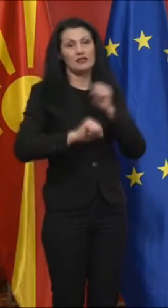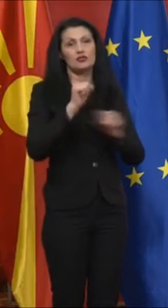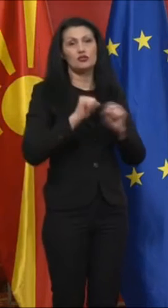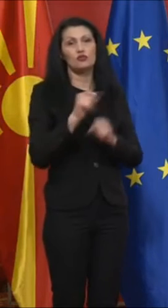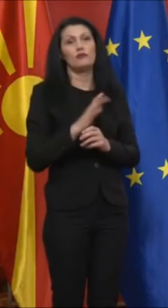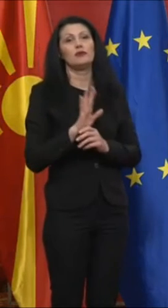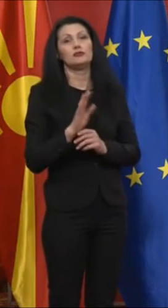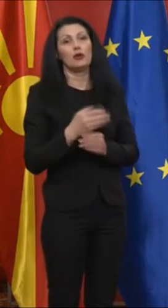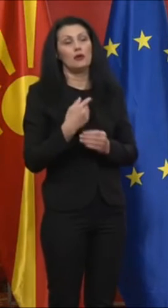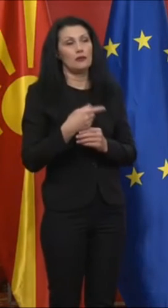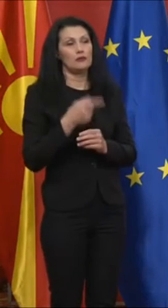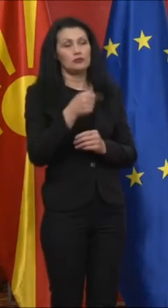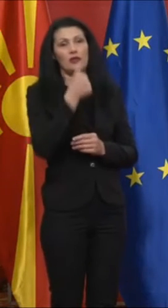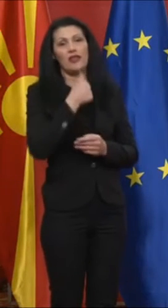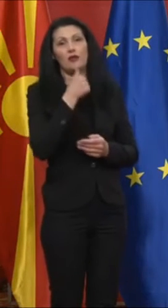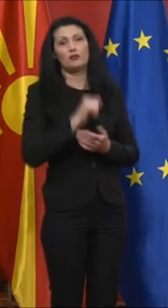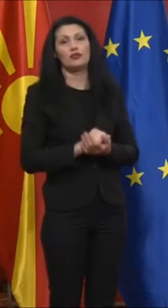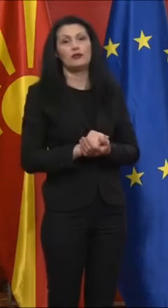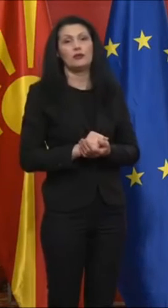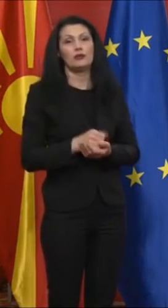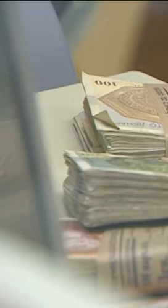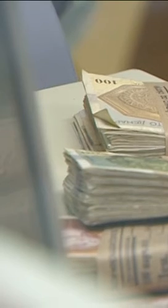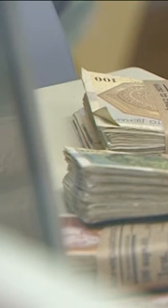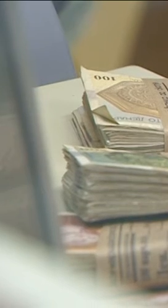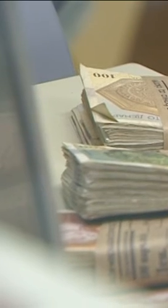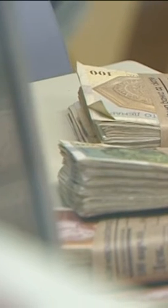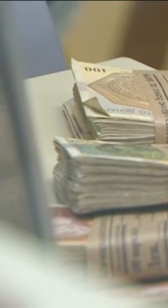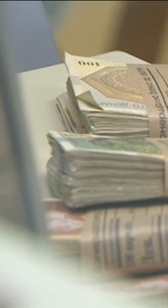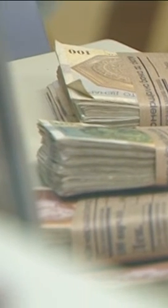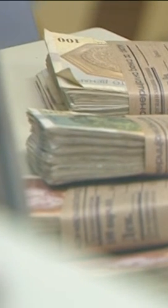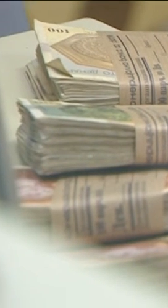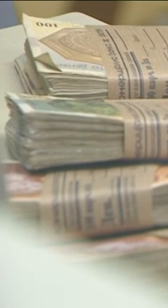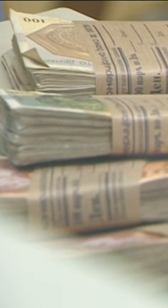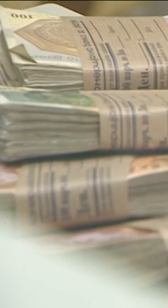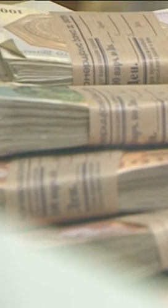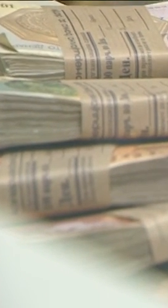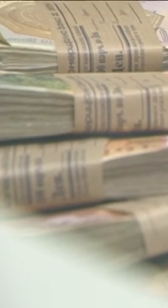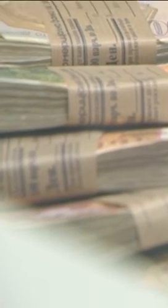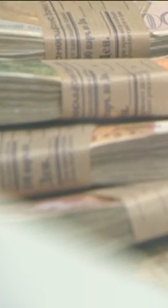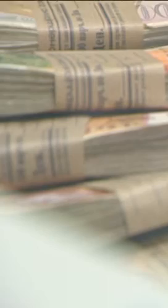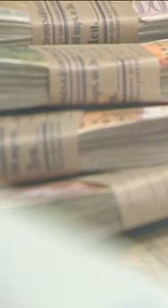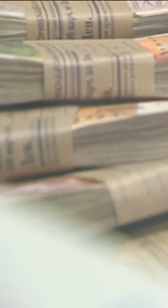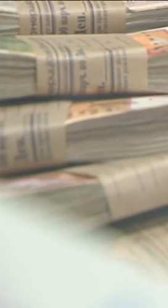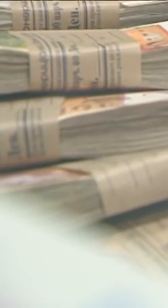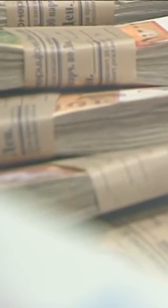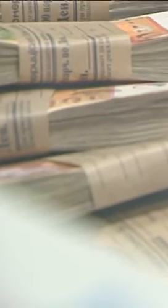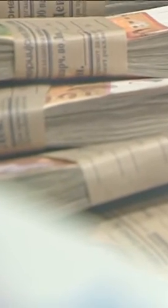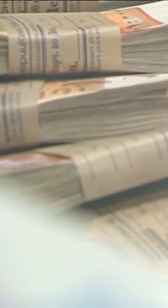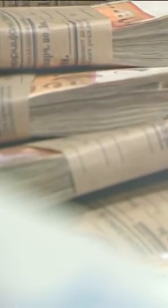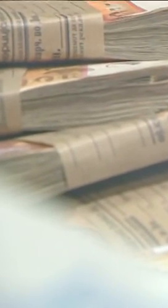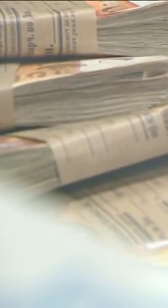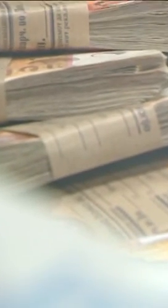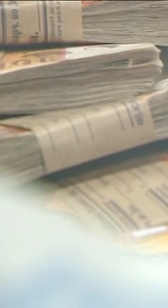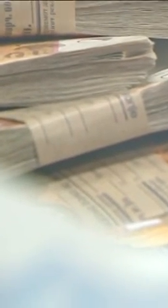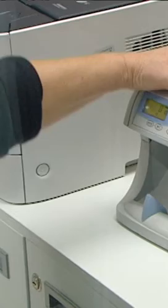заштитува со началото на даночна тајна. Од УЈП информираат дека за мерката покривање на 50% од придонеси